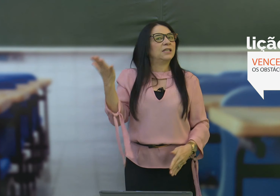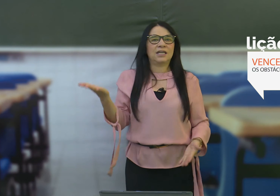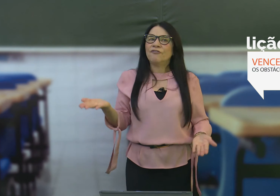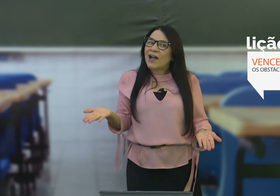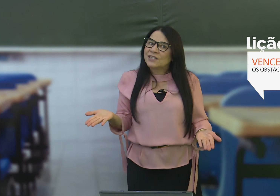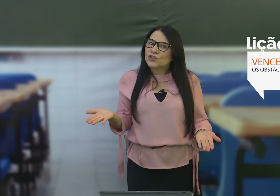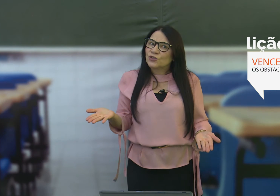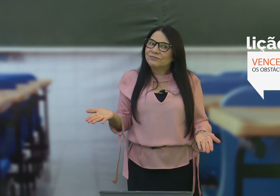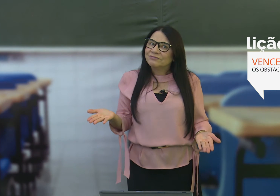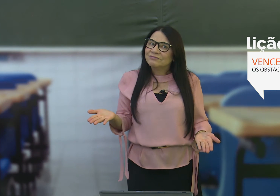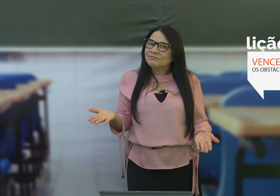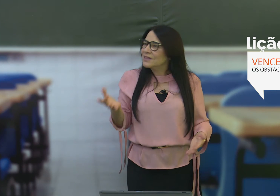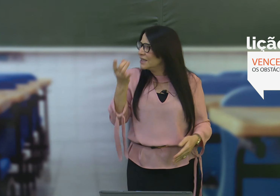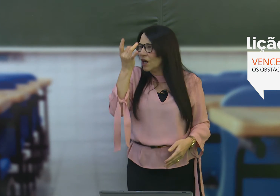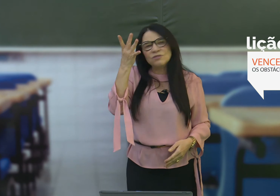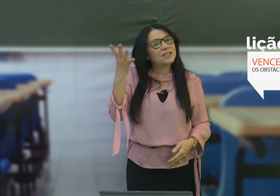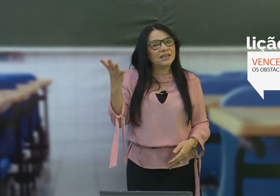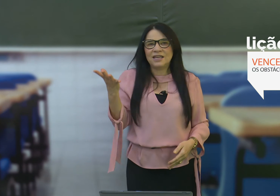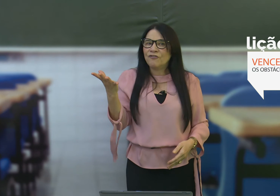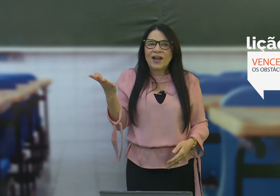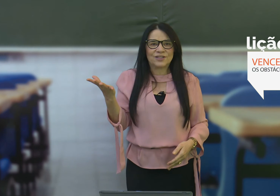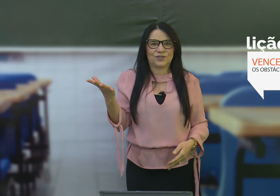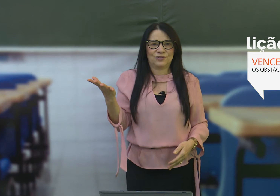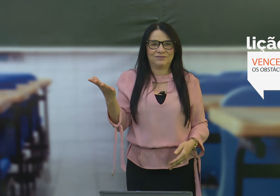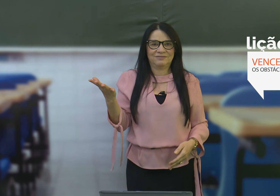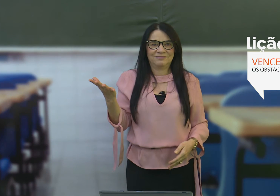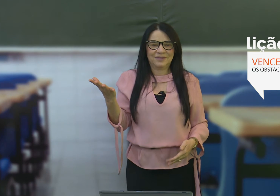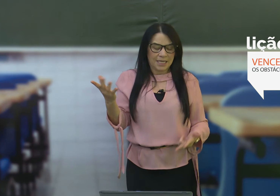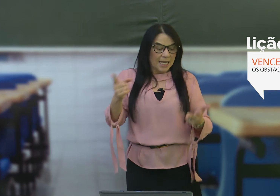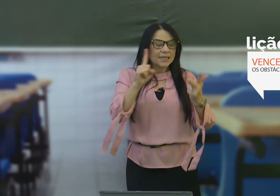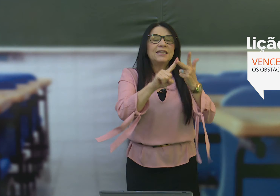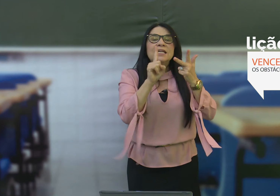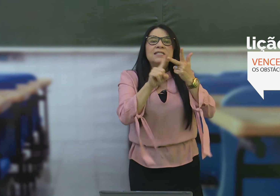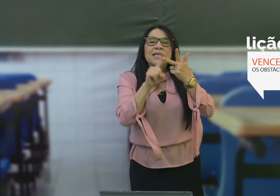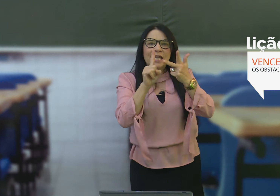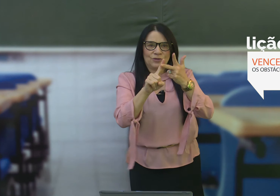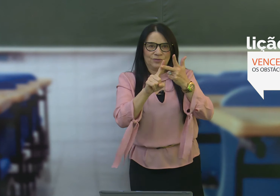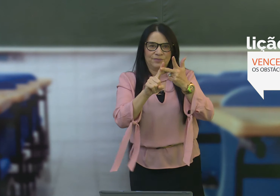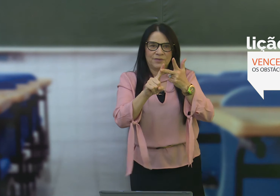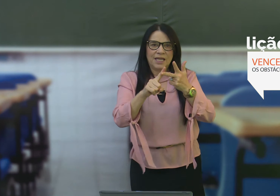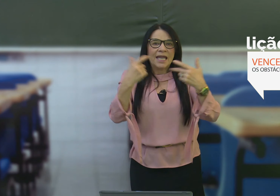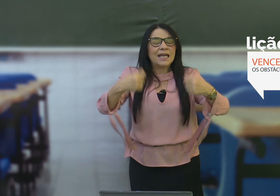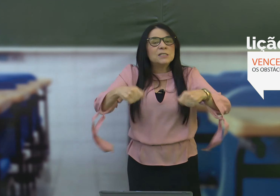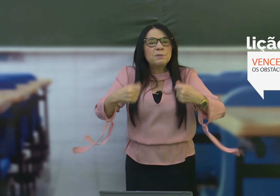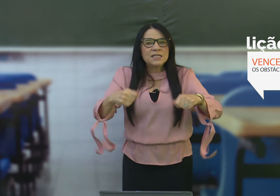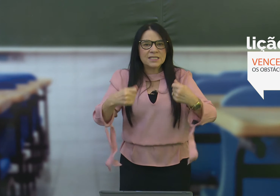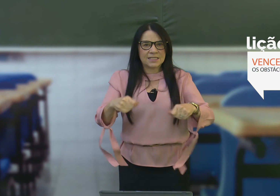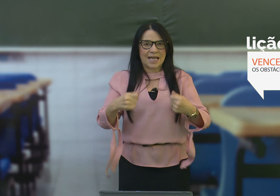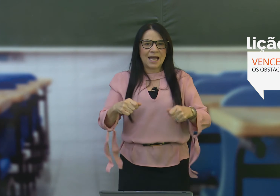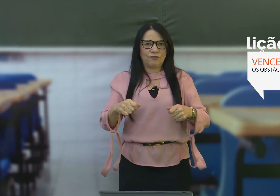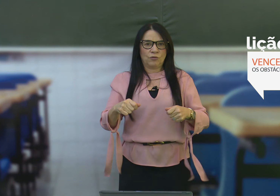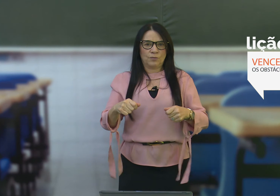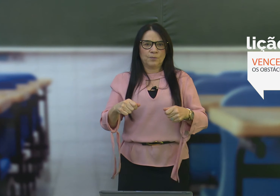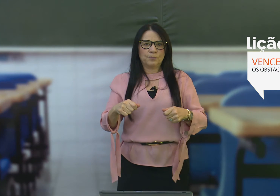seria fácil. Não seria fácil. Terceiro, eles precisavam